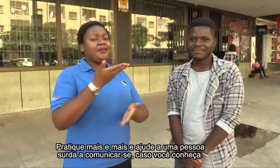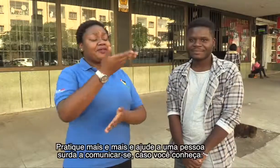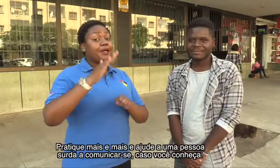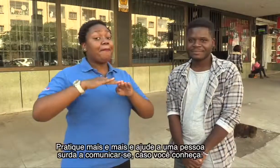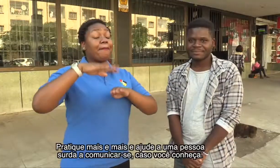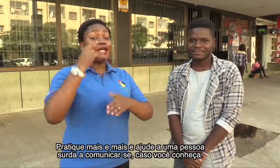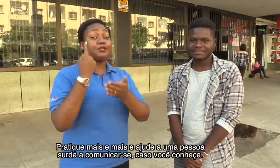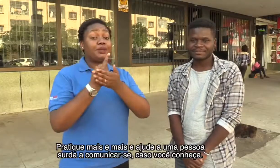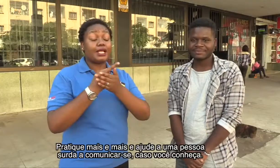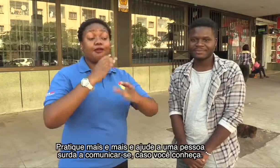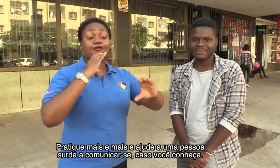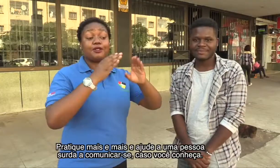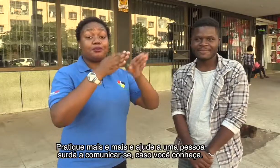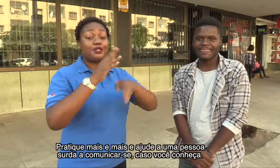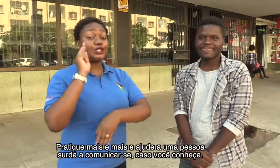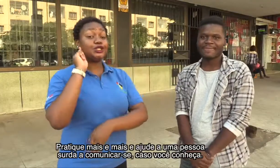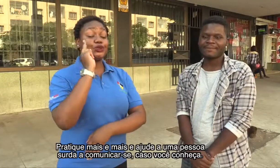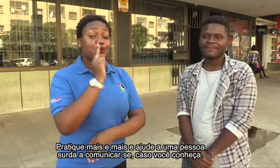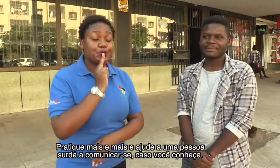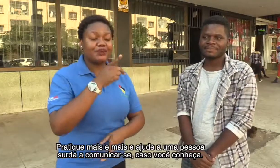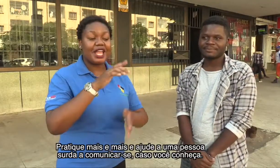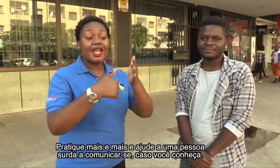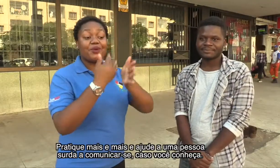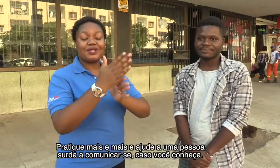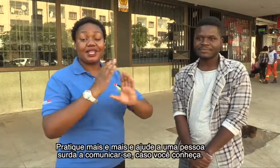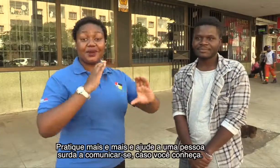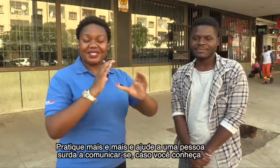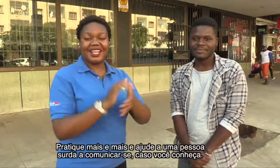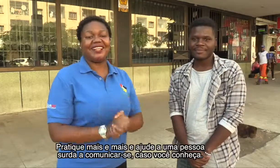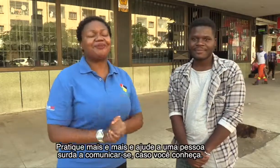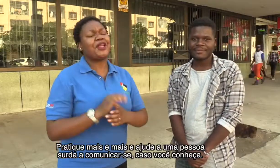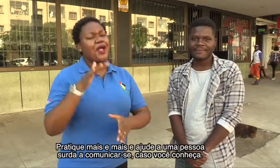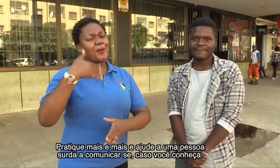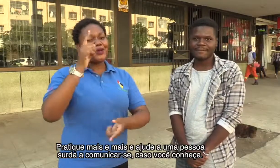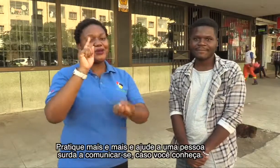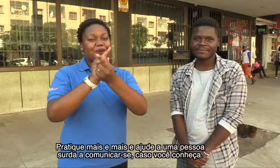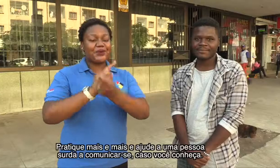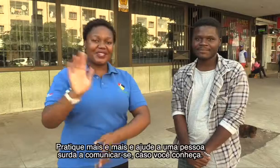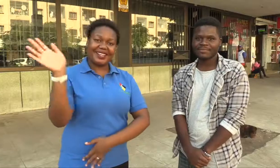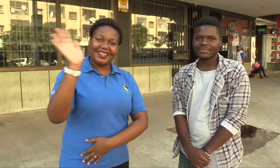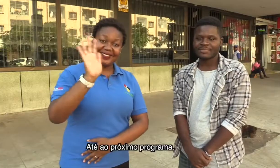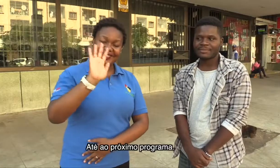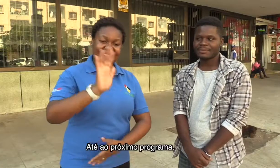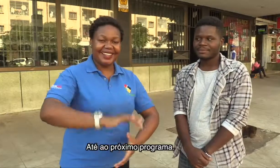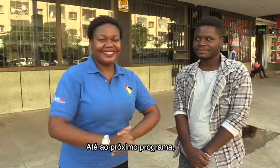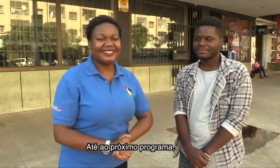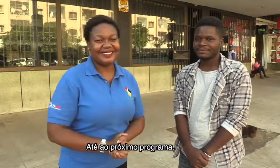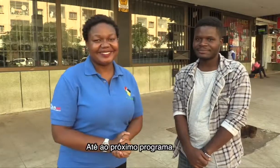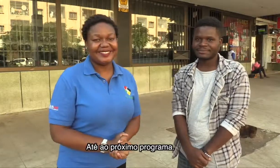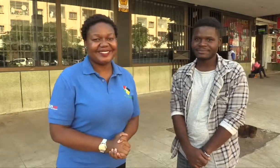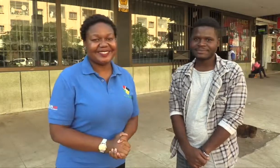Pratique mais e mais e ajude uma pessoa surda a comunicar-se, caso você conheça. Até o próximo programa.